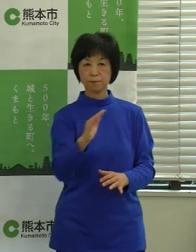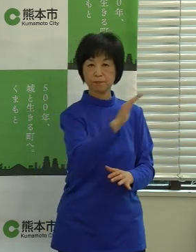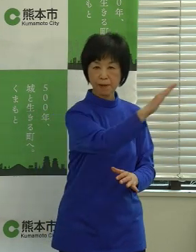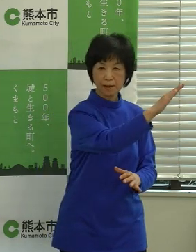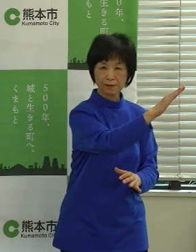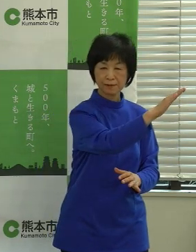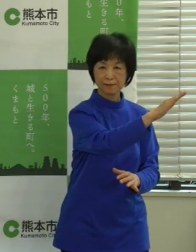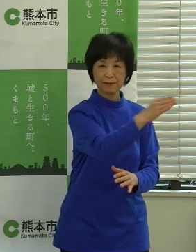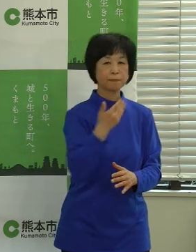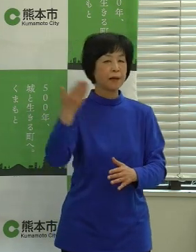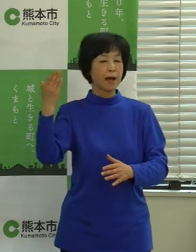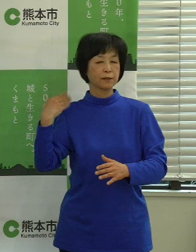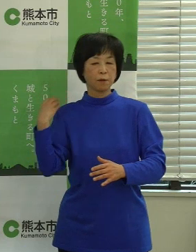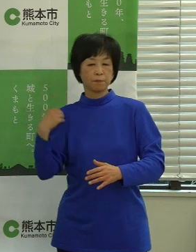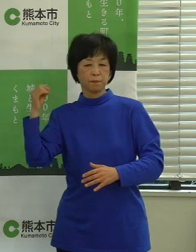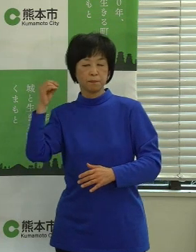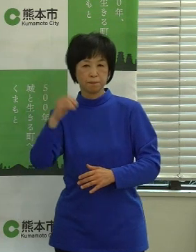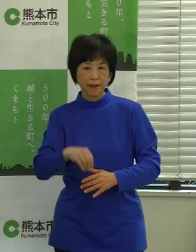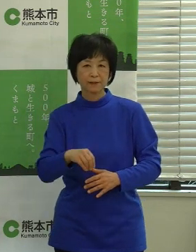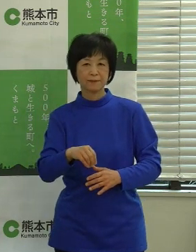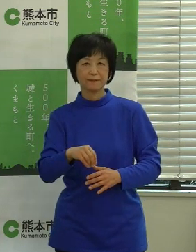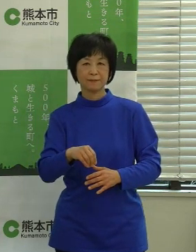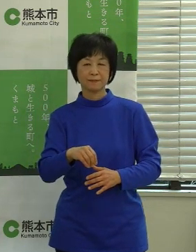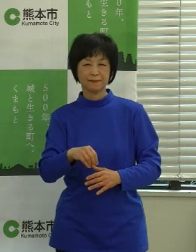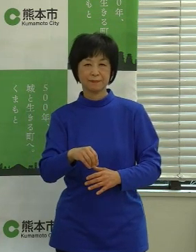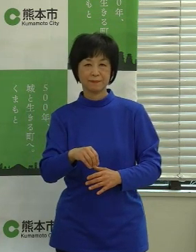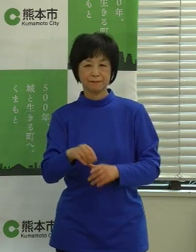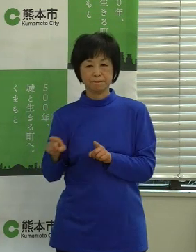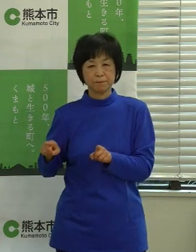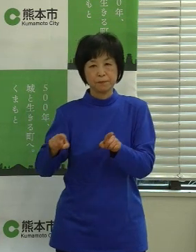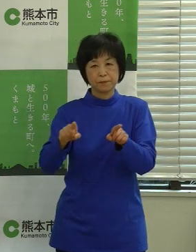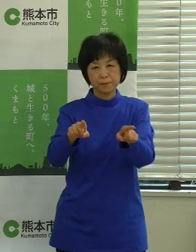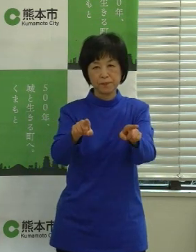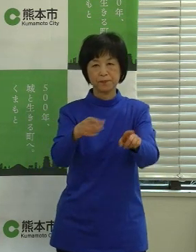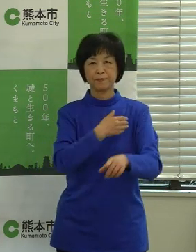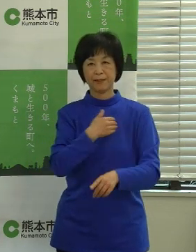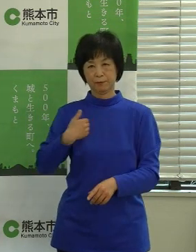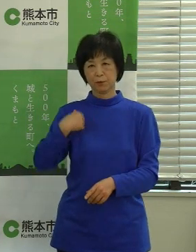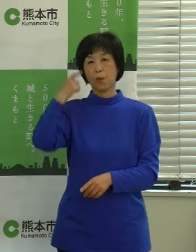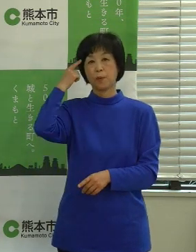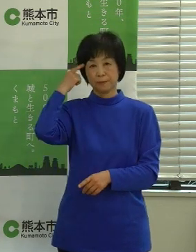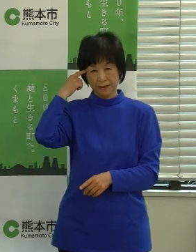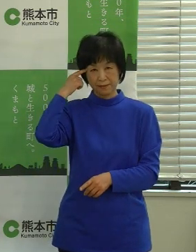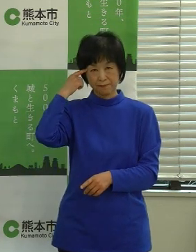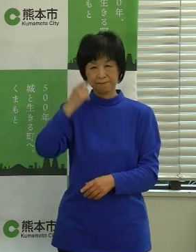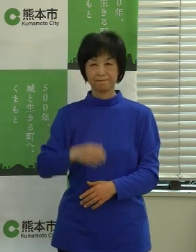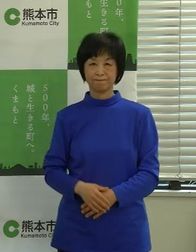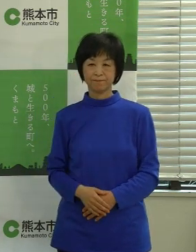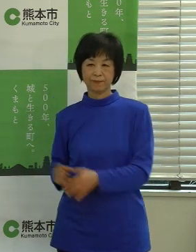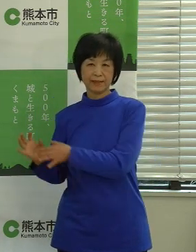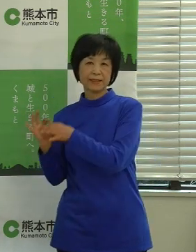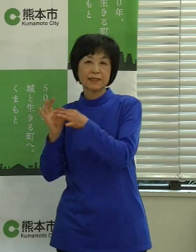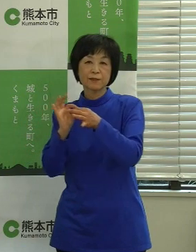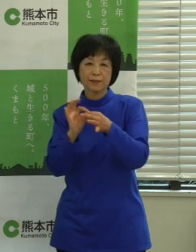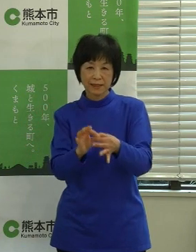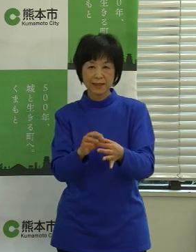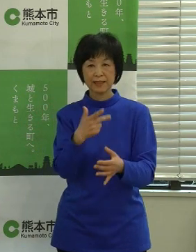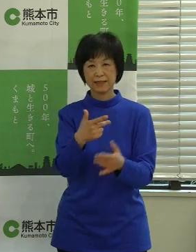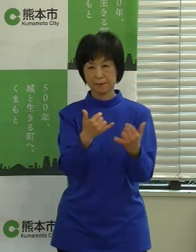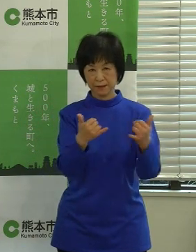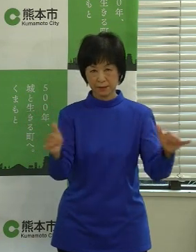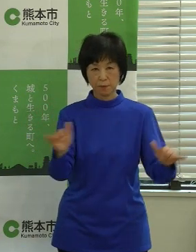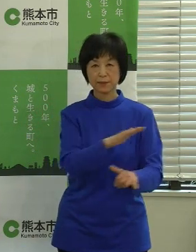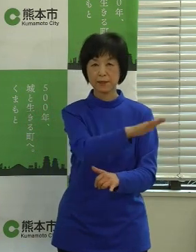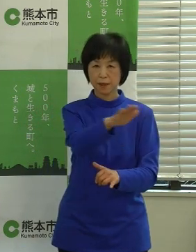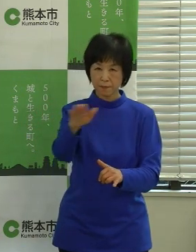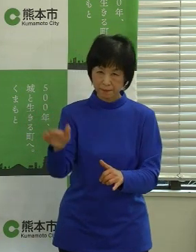が両立できていくんではないかなというふうに思いますので、まあ、引き続き市民の皆さんにもよろしくお願いしたいというふうに思います。で、我々